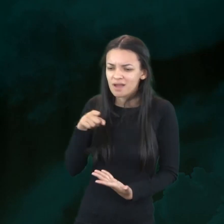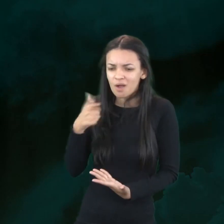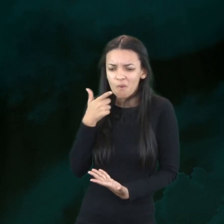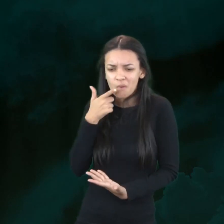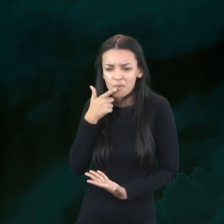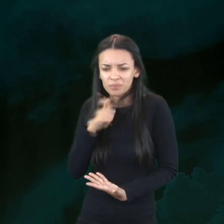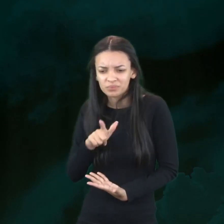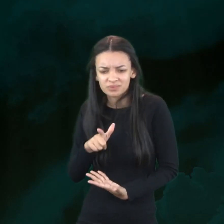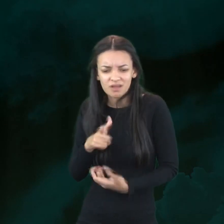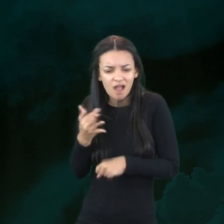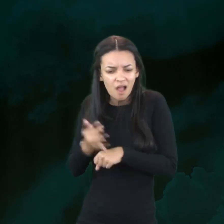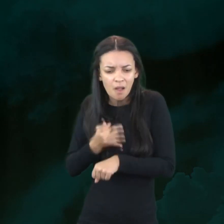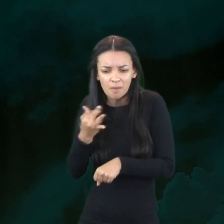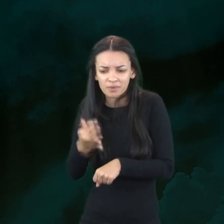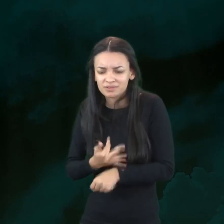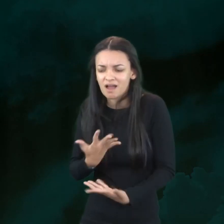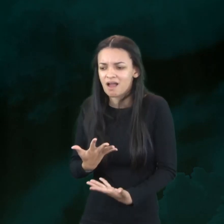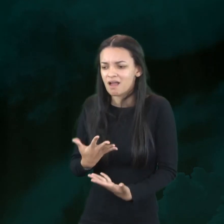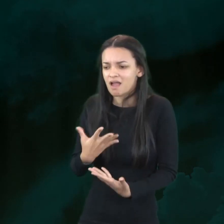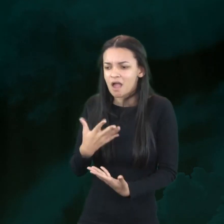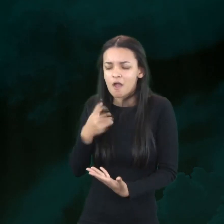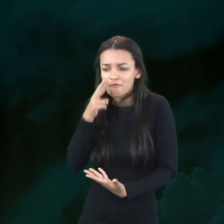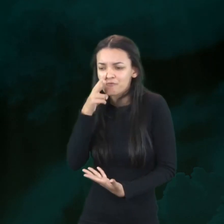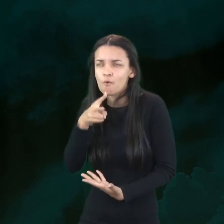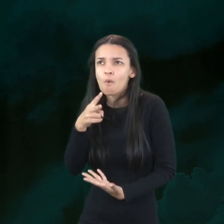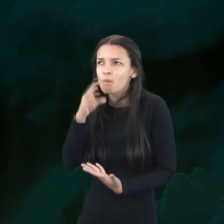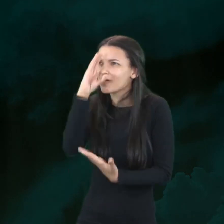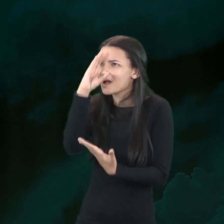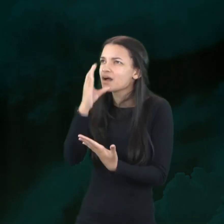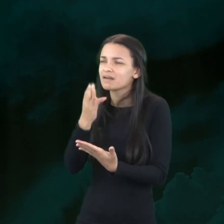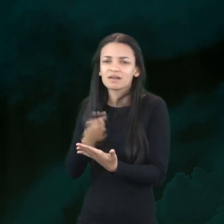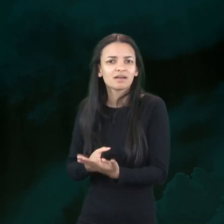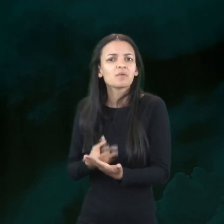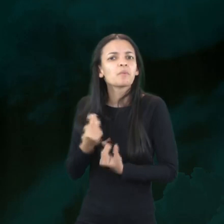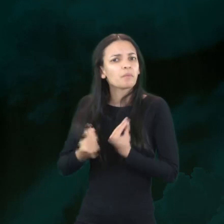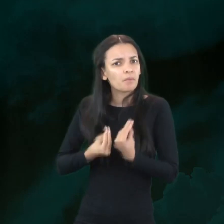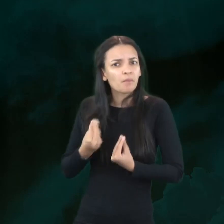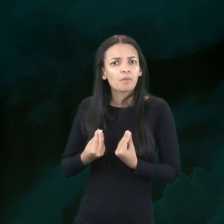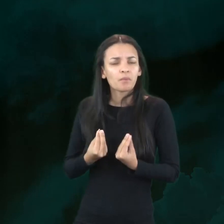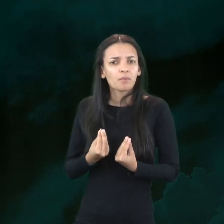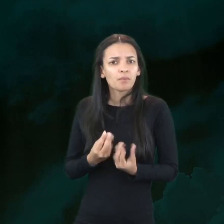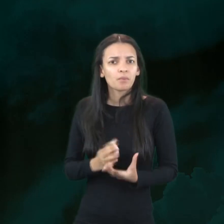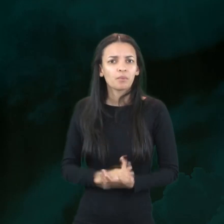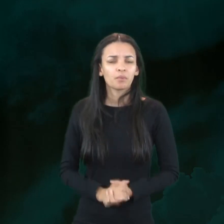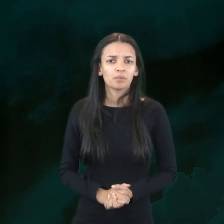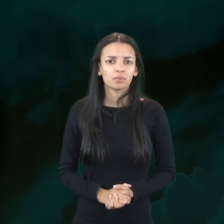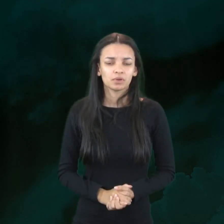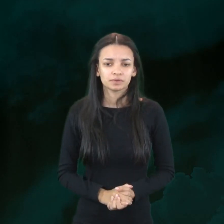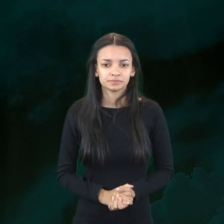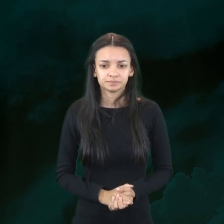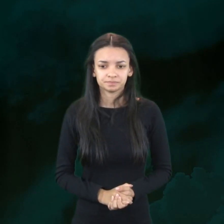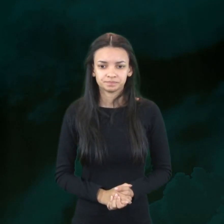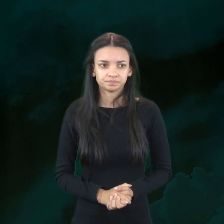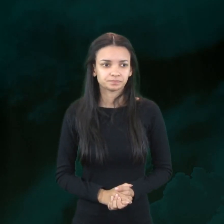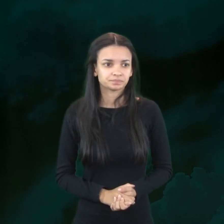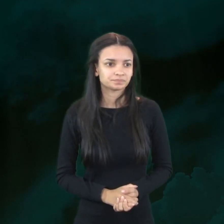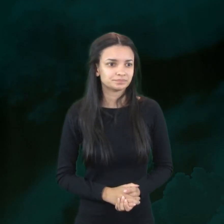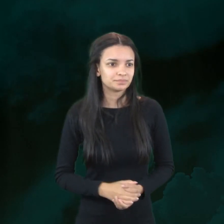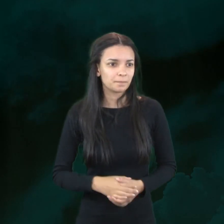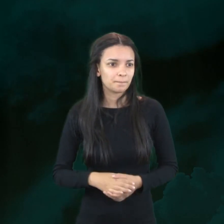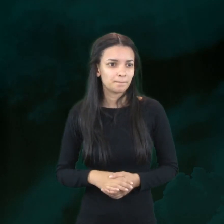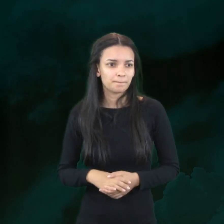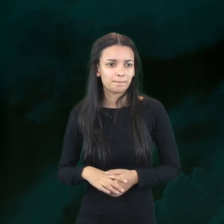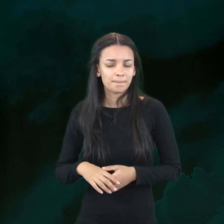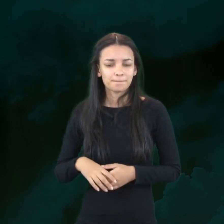crer, para ter uma conversão tão forte, né? Aí diz assim: porque de vós repercutiu a palavra do Senhor,